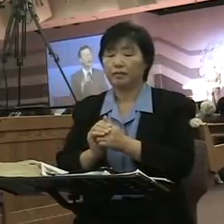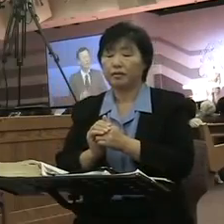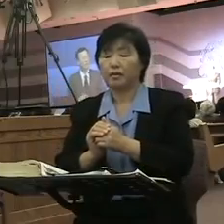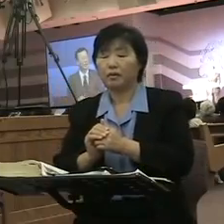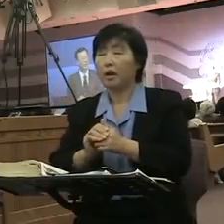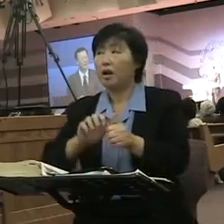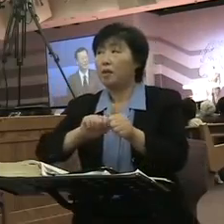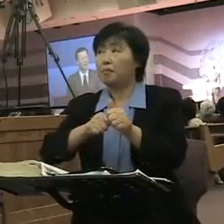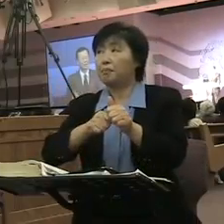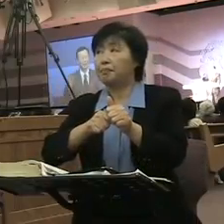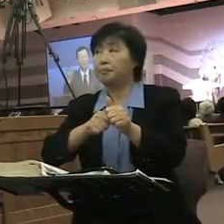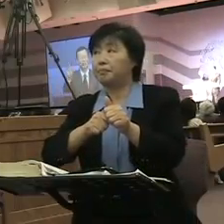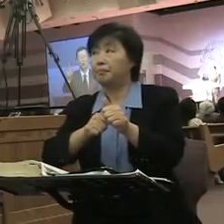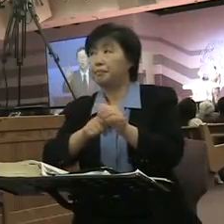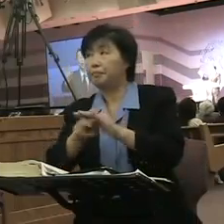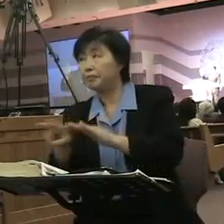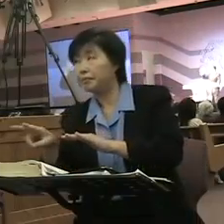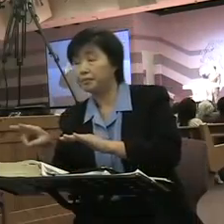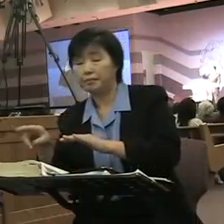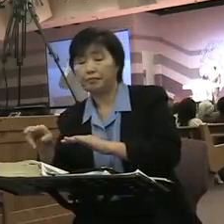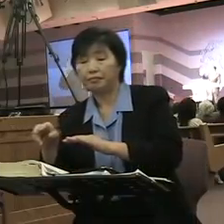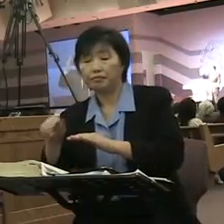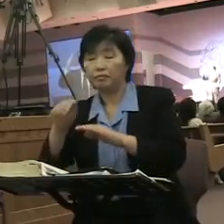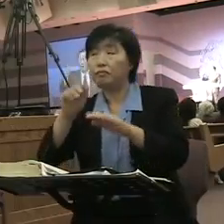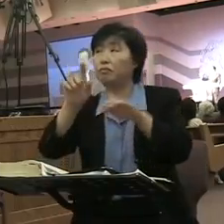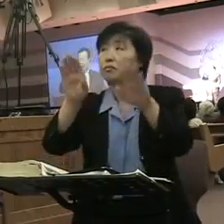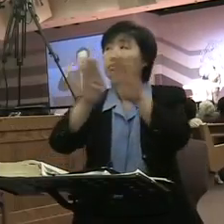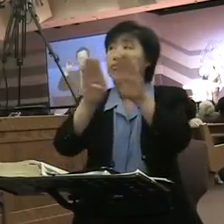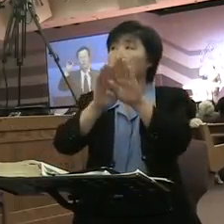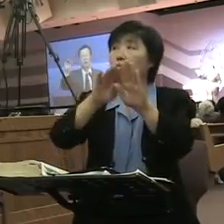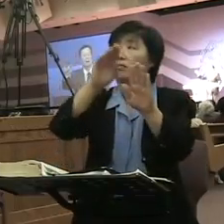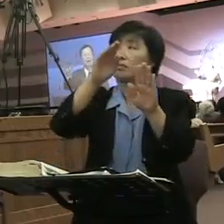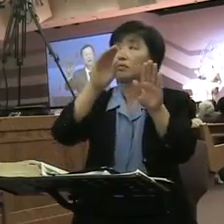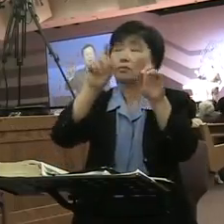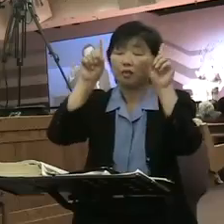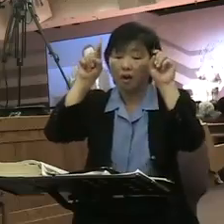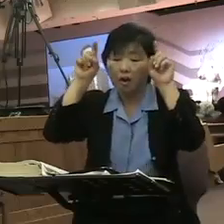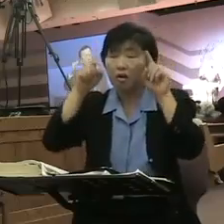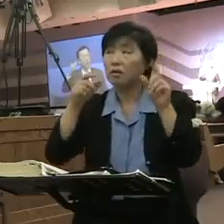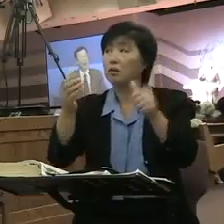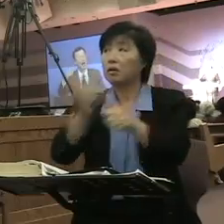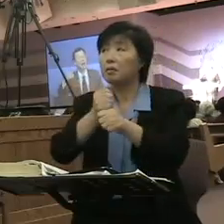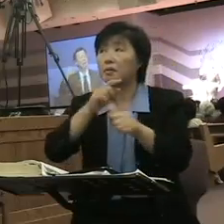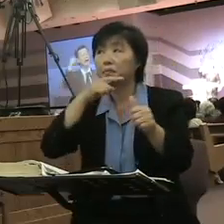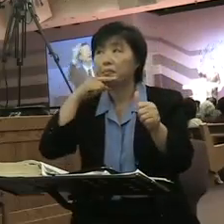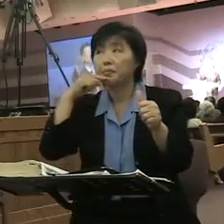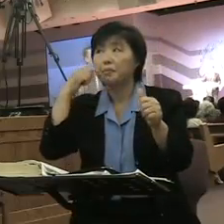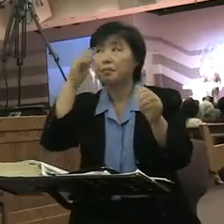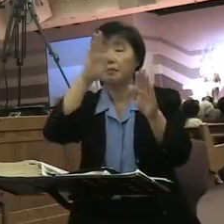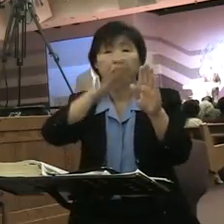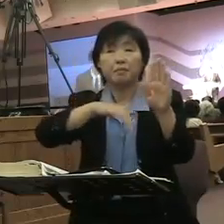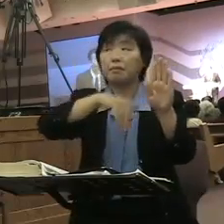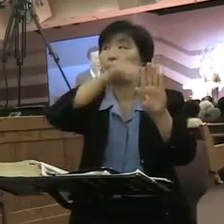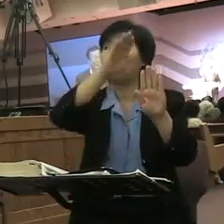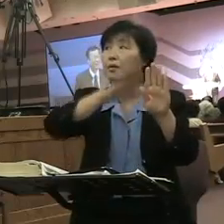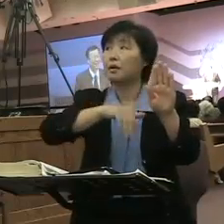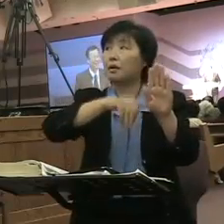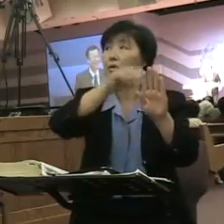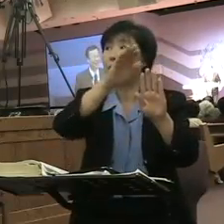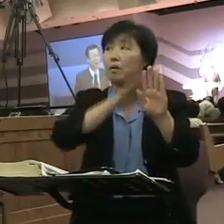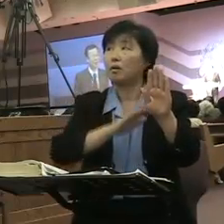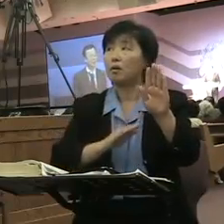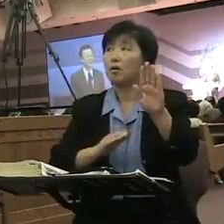재앙을 어떻게 피했죠? 그들의 문설주에 양을 잡아가지고 피를 바르니까 그 재앙이 패스오버를 하고